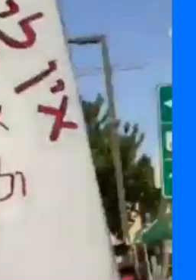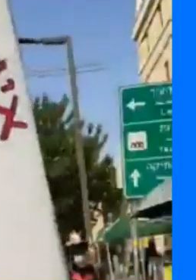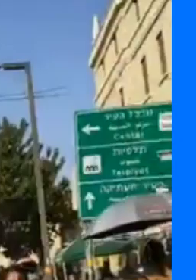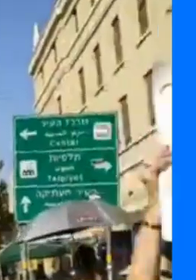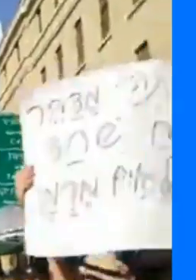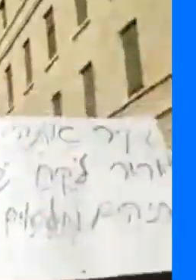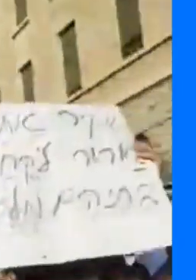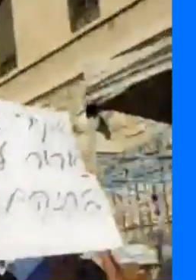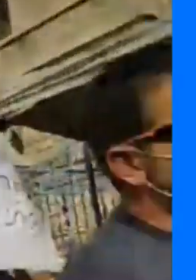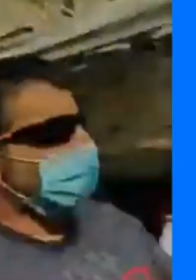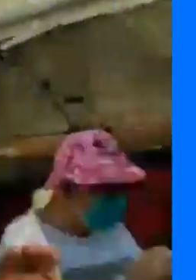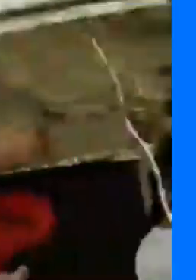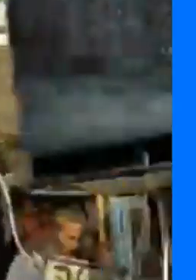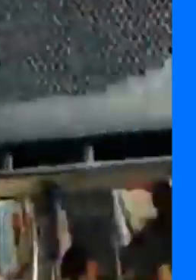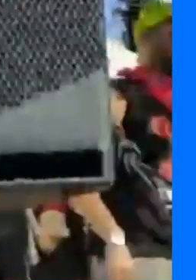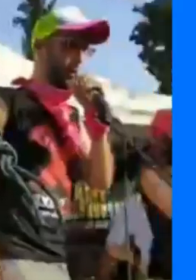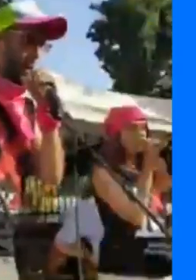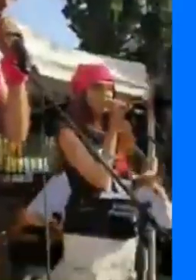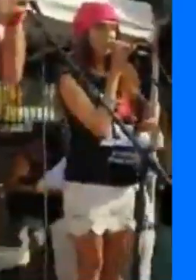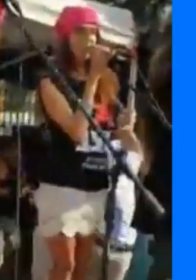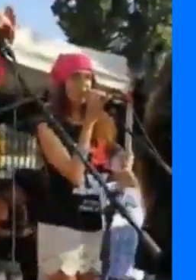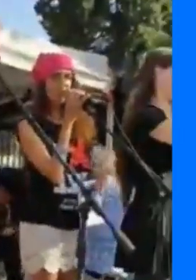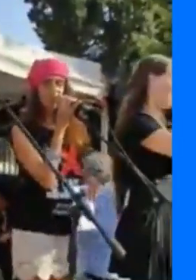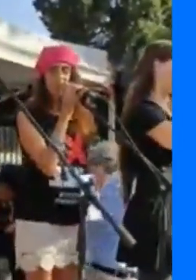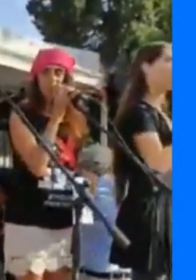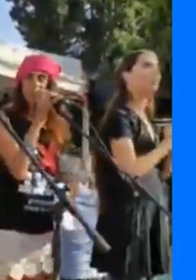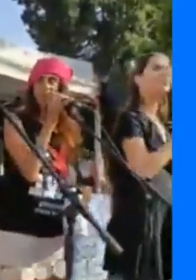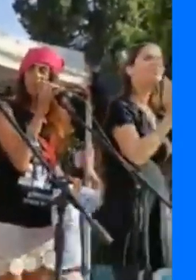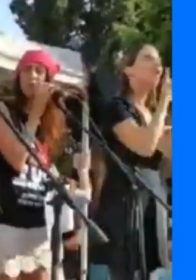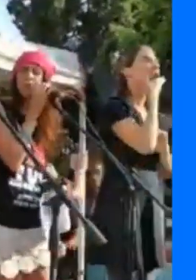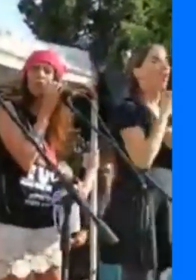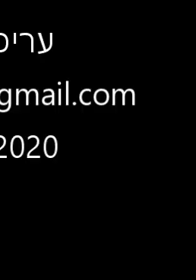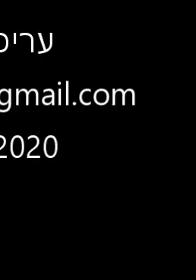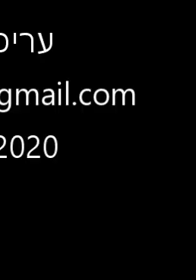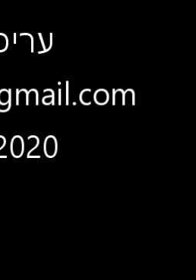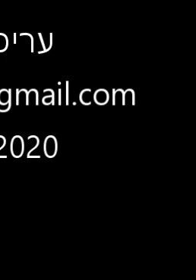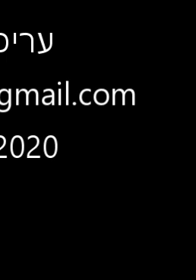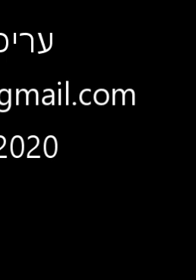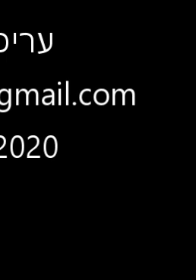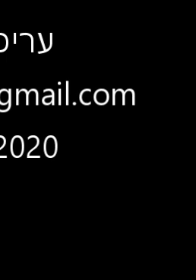כל הכבוד. תודה רבה לחיים באר. זה כל כך יפה, תראו, אנחנו נמצאים...